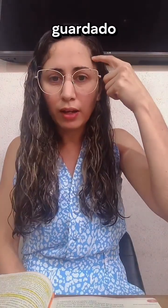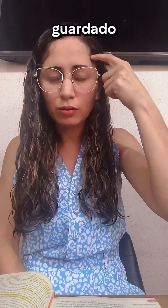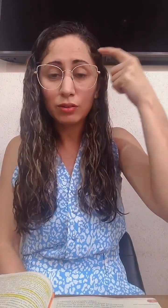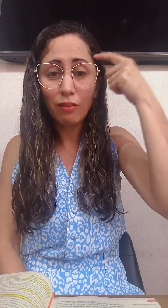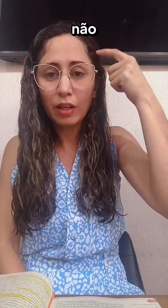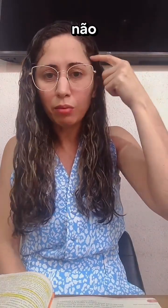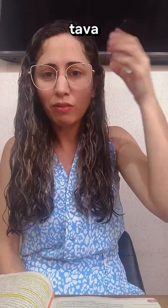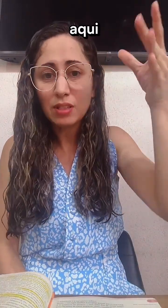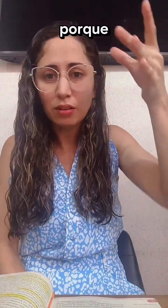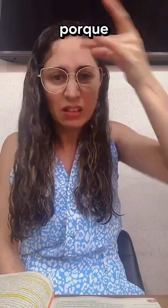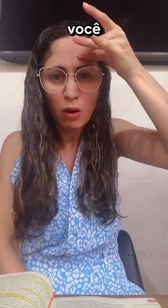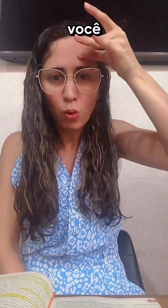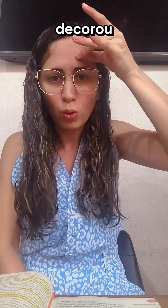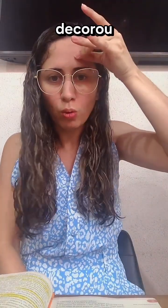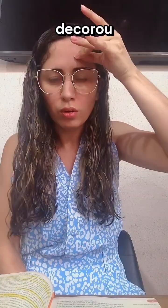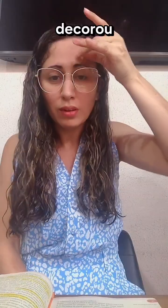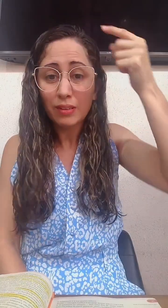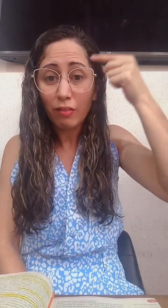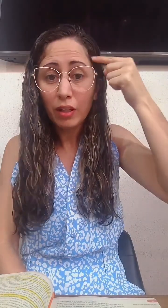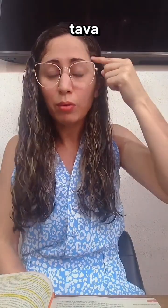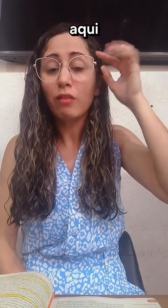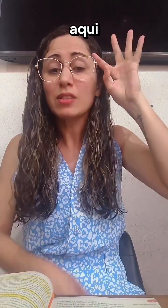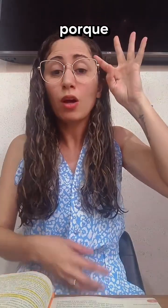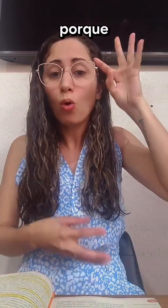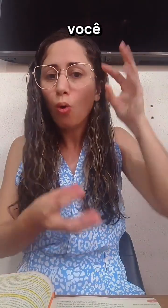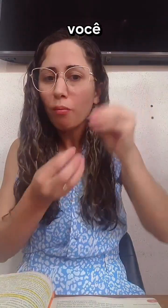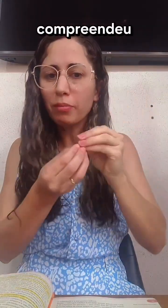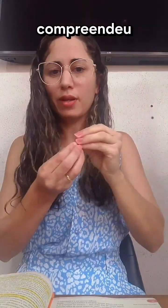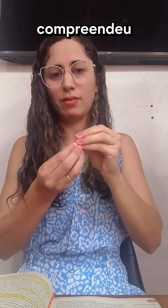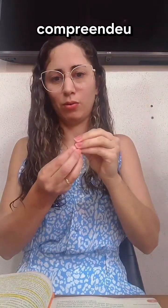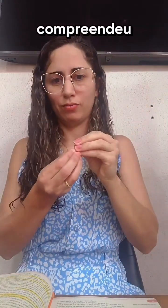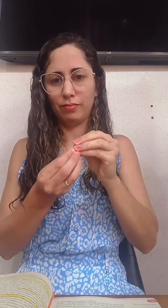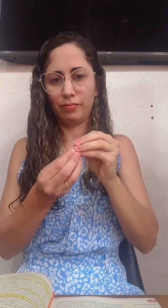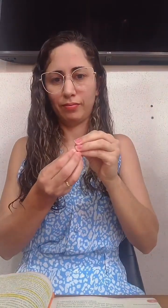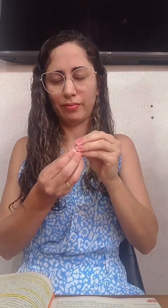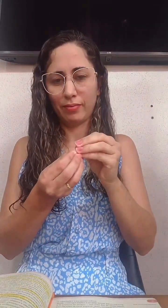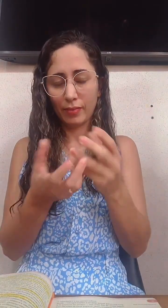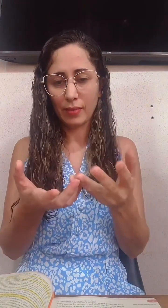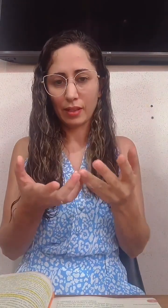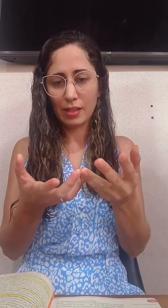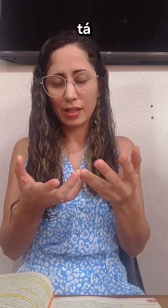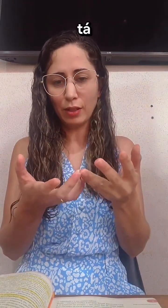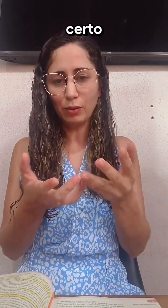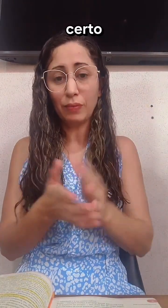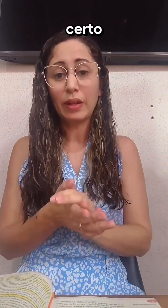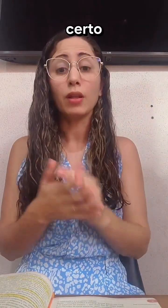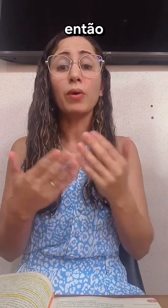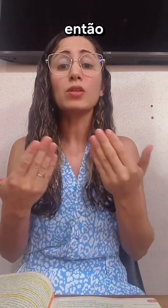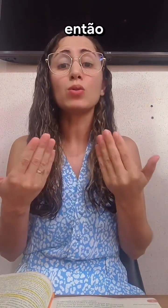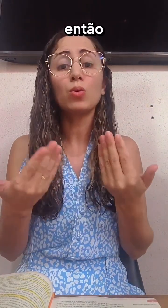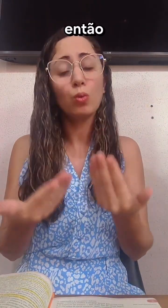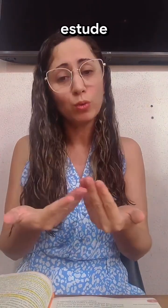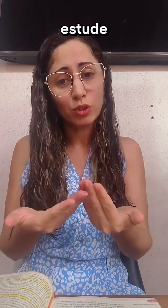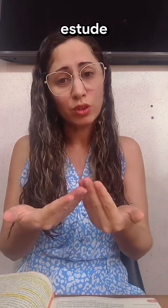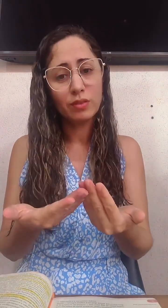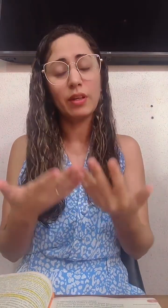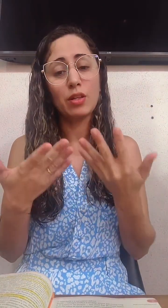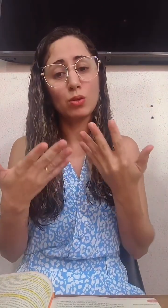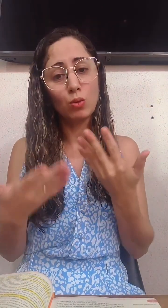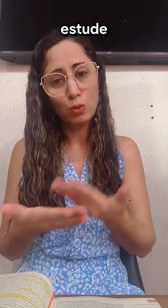guardado. E não estava aqui porque você decorou. Estava aqui porque você compreendeu. Tá certo? Então, estude